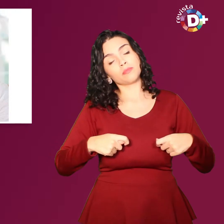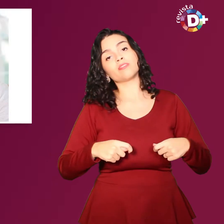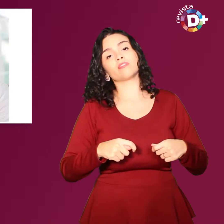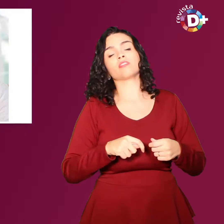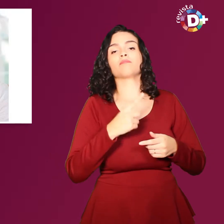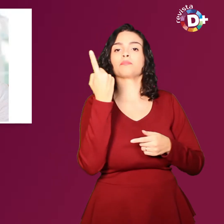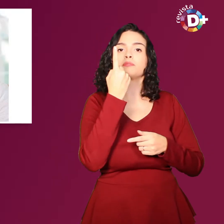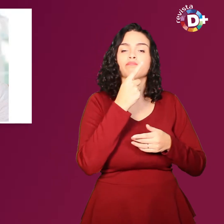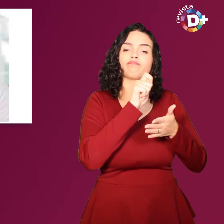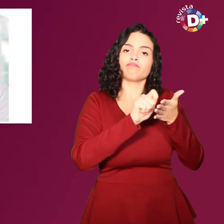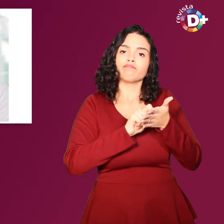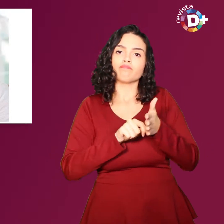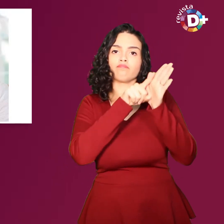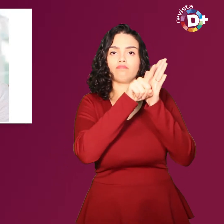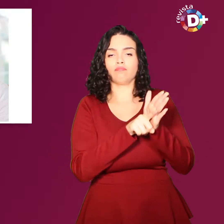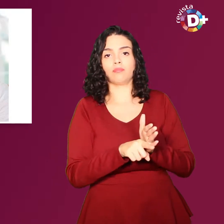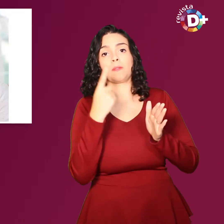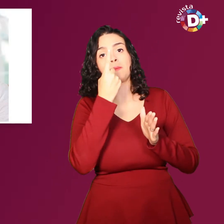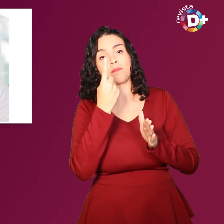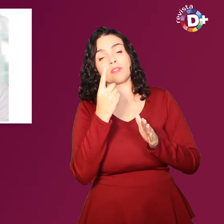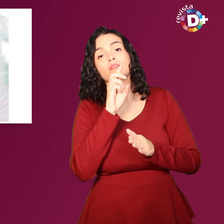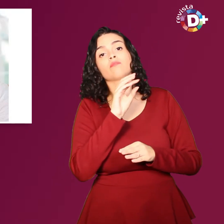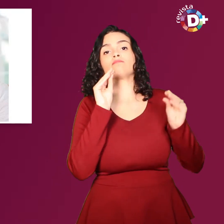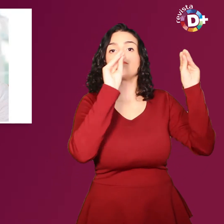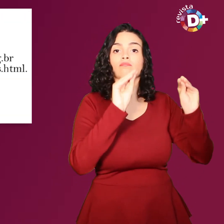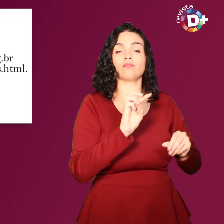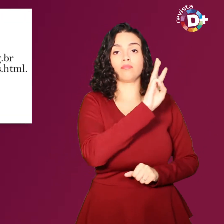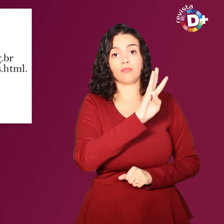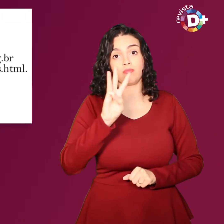o paciente passa por uma triagem. O primeiro passo é se inscrever no portal